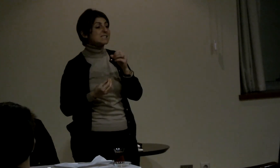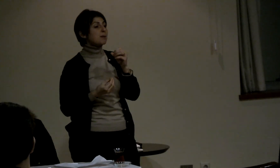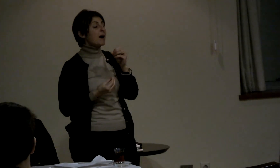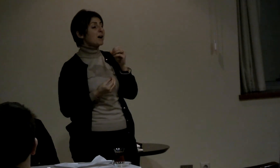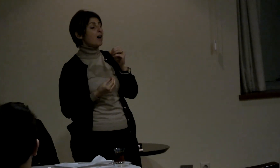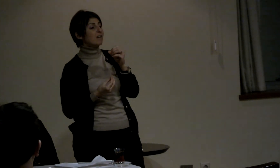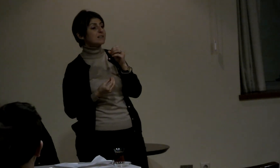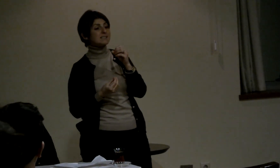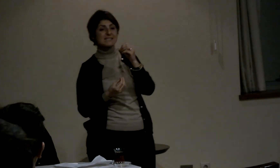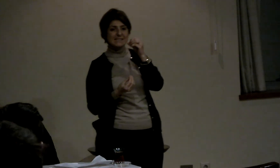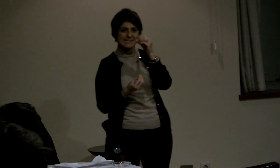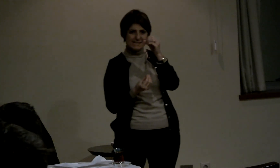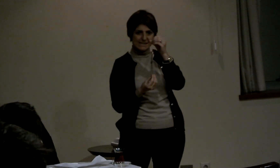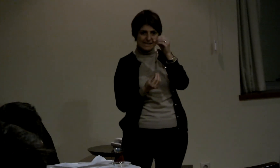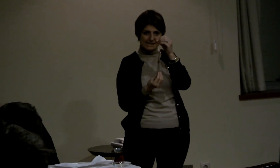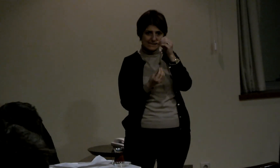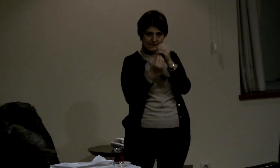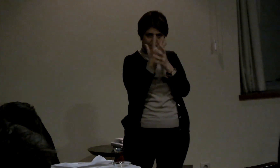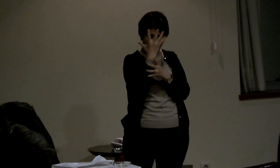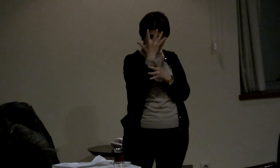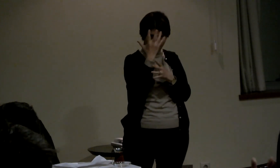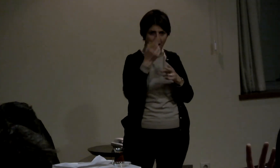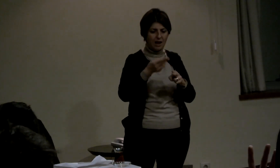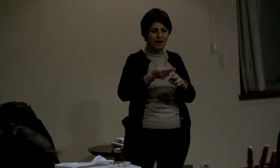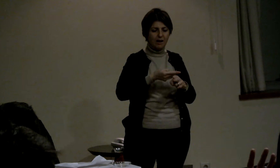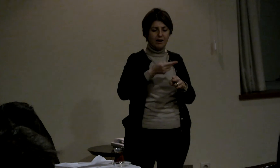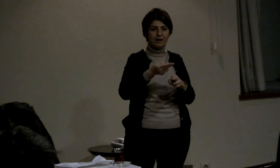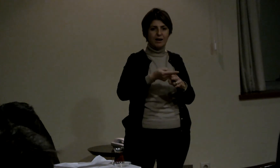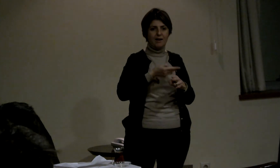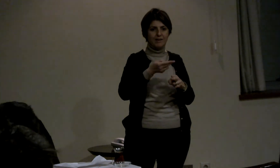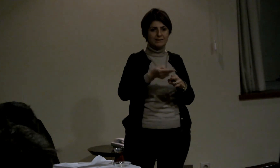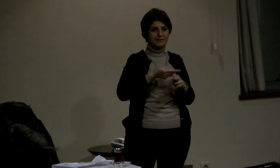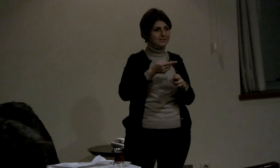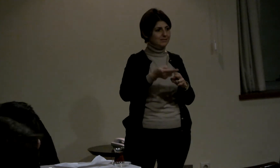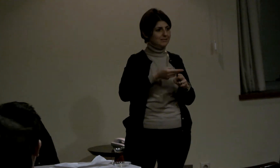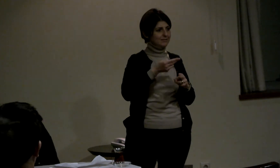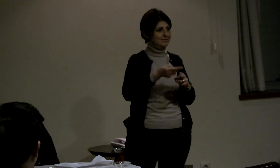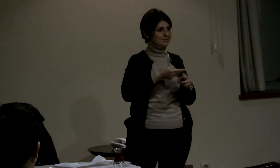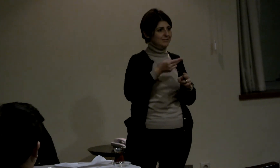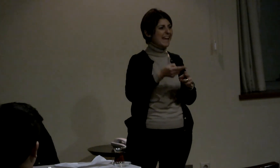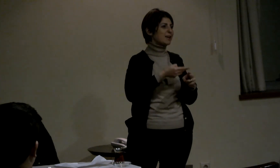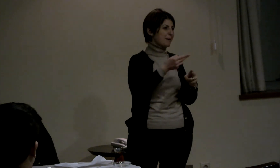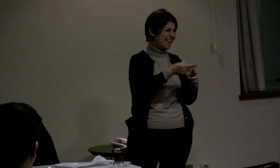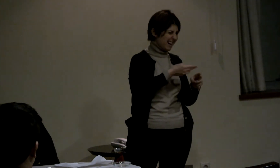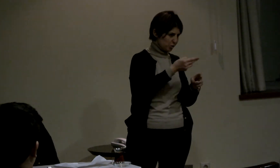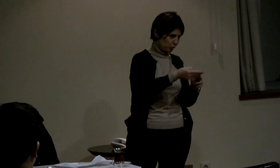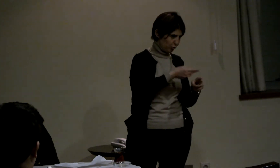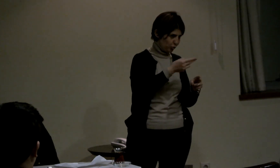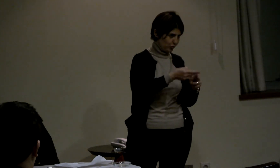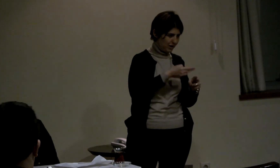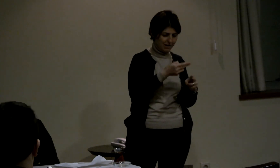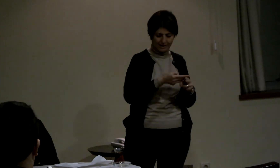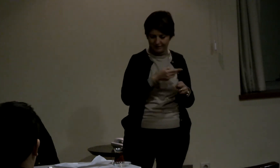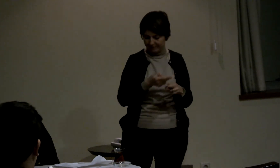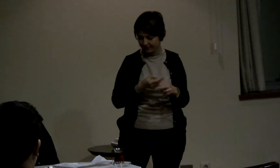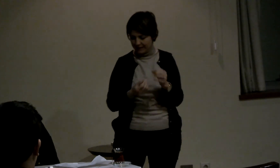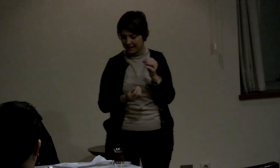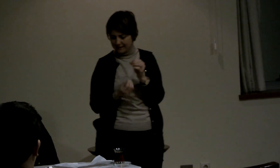Sabah kahvaltısı, sabah kahvaltı. Ekmeğe yağ sürük.